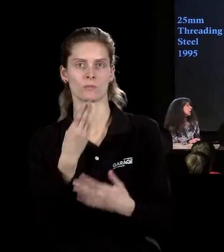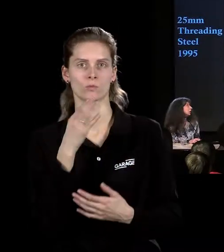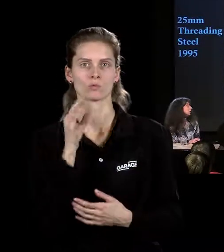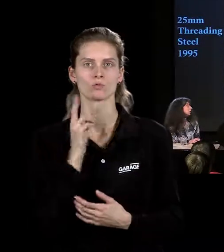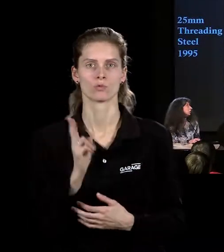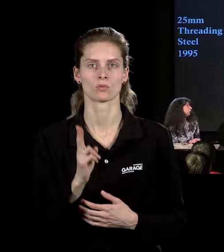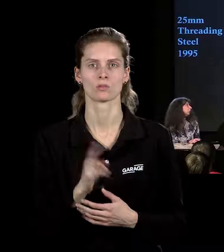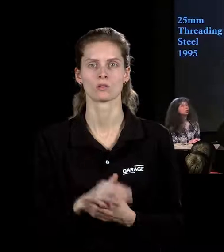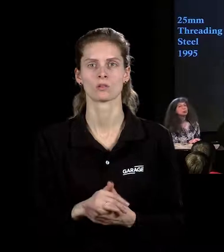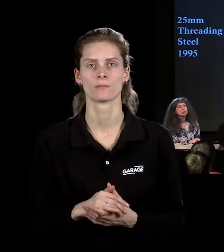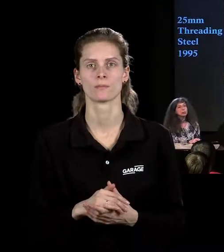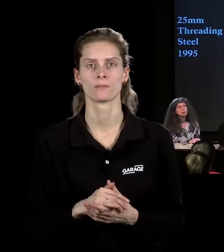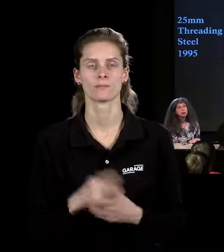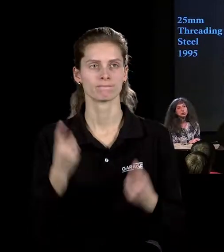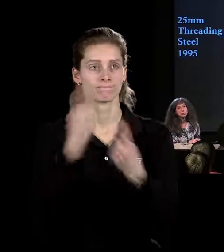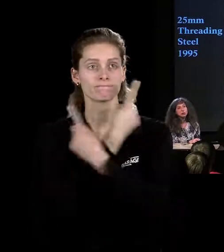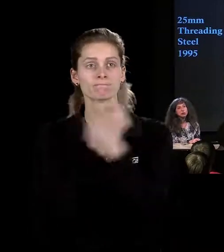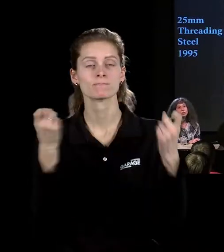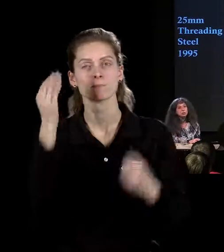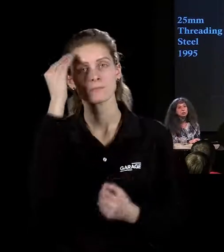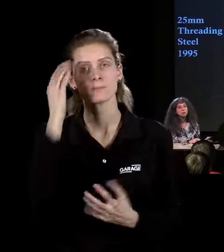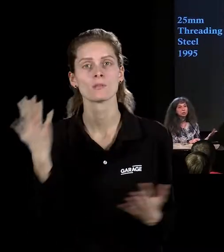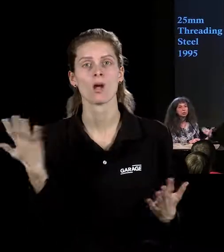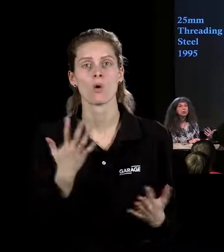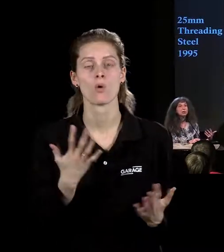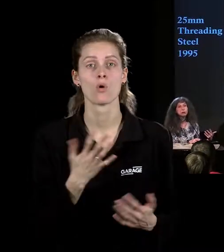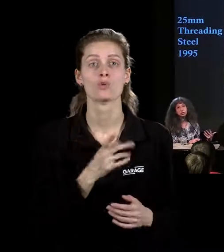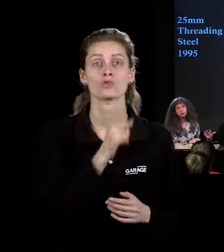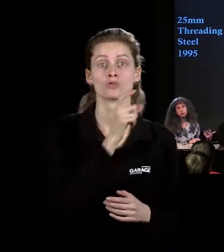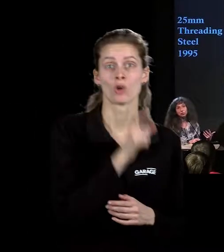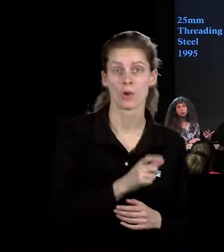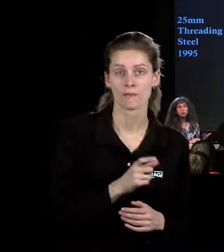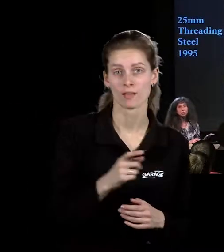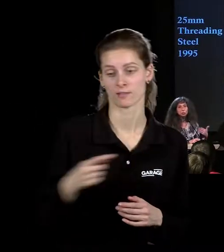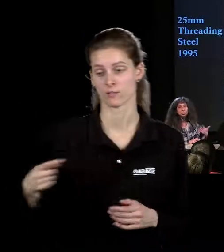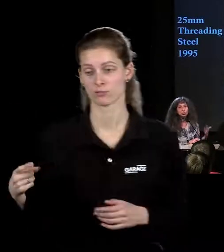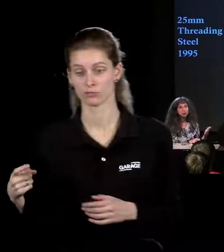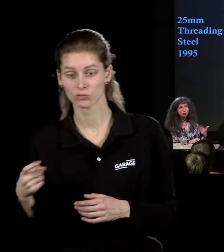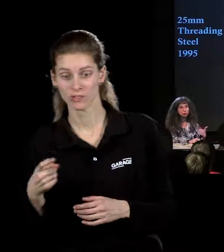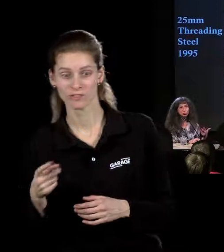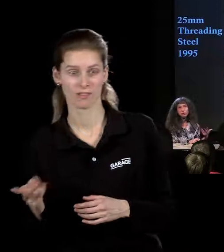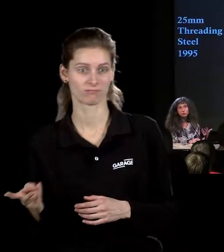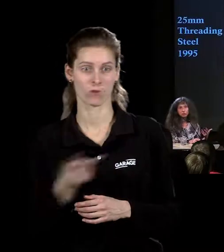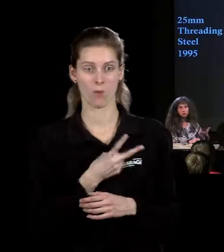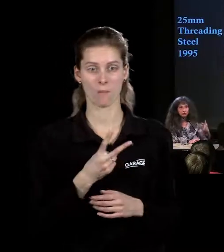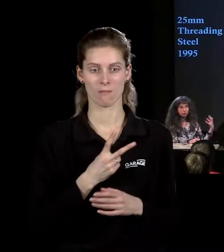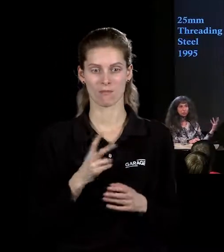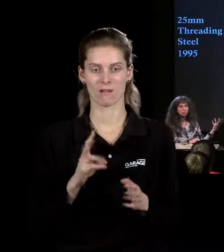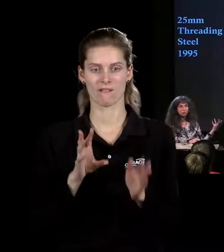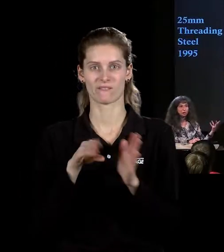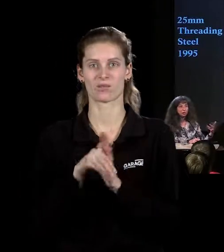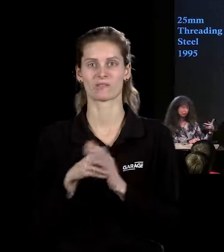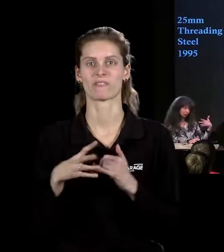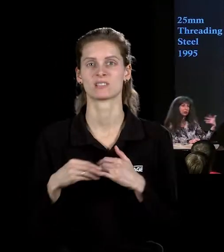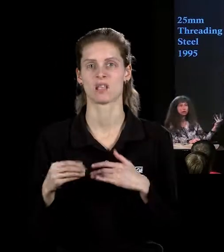шокирующий, и месяц, что как и человек, и черви – часть земли. Ну, собственно говоря, думаю, что там месяц что-то не важно,